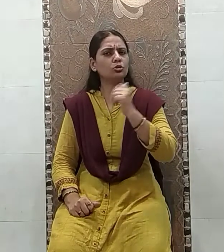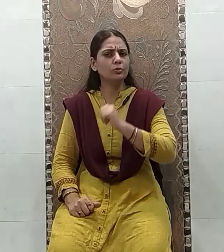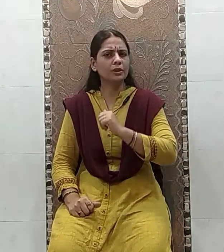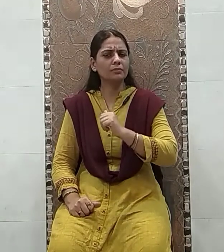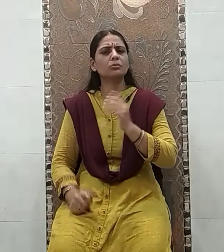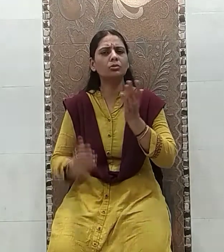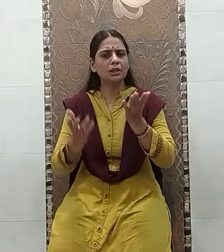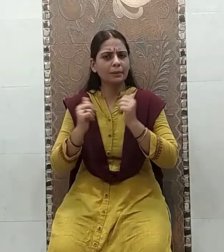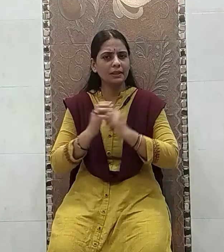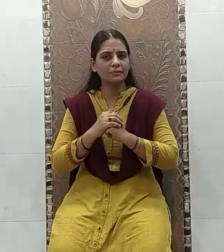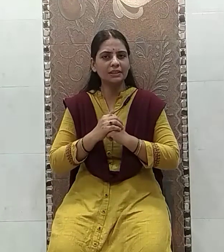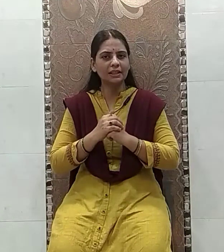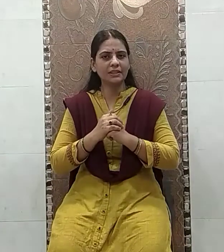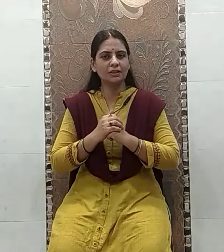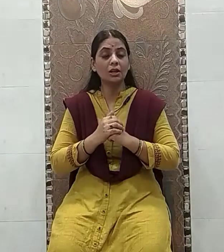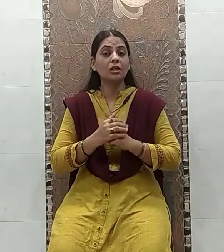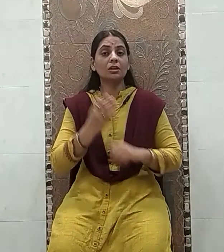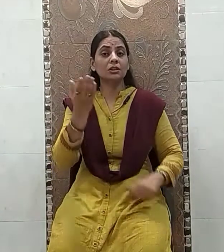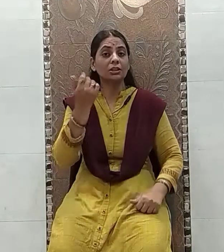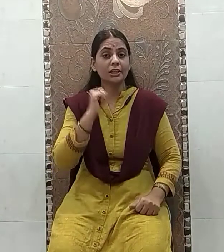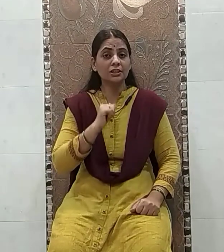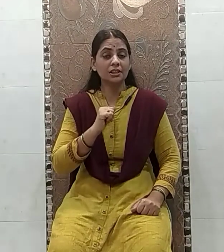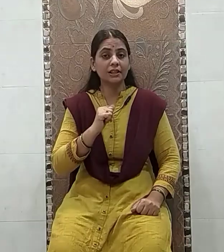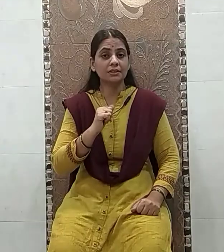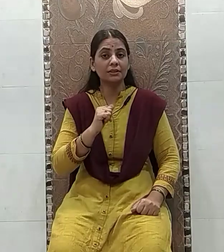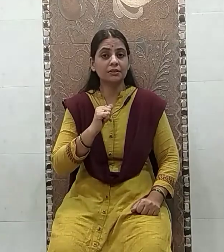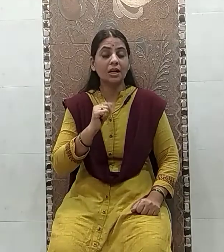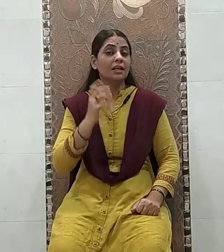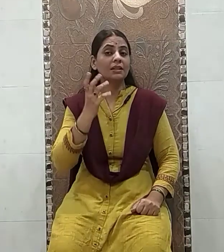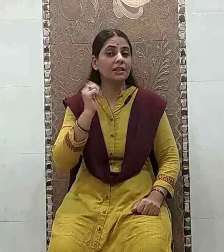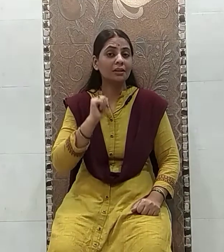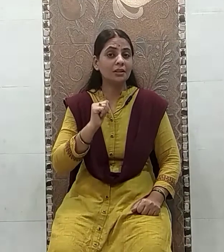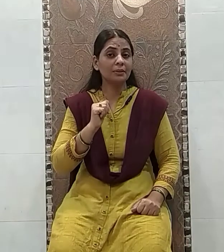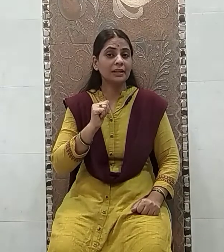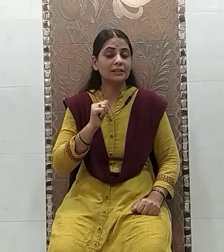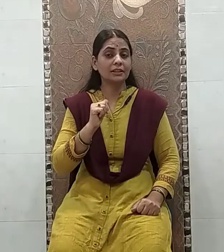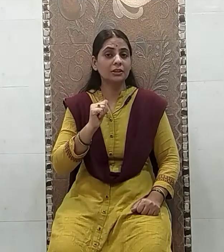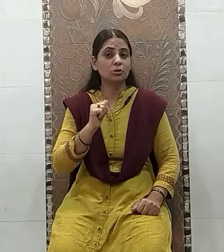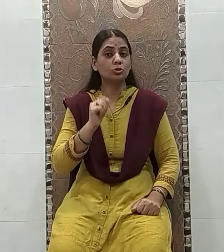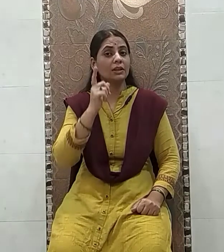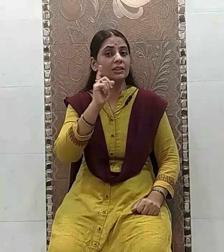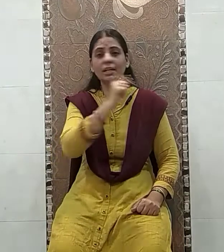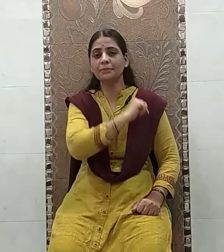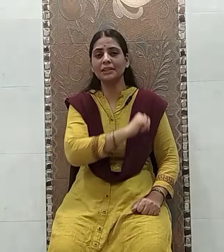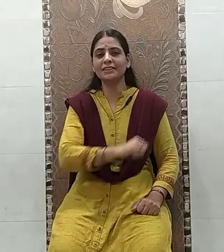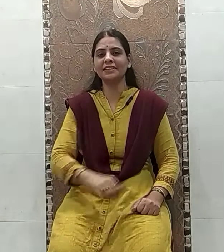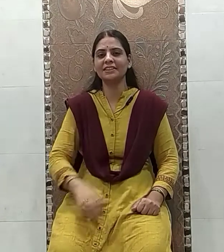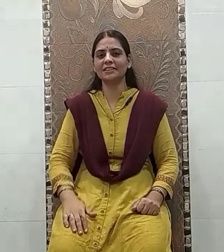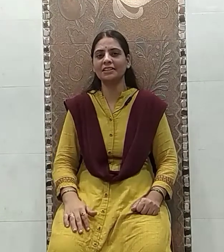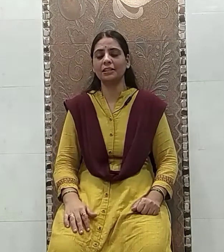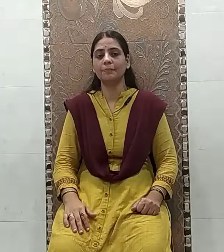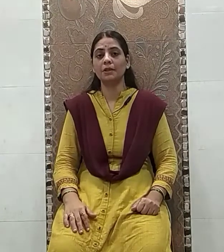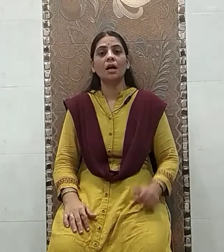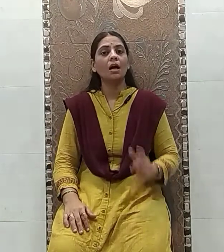युट्यूबवर गुगल बाबाला विचारा ना, कसं स्केच करायचं, कसे रंग भरायचे, तो तुम्हाला छान मार्गदर्शन करेल. आणि